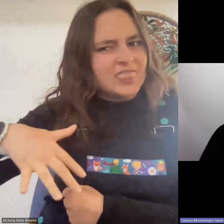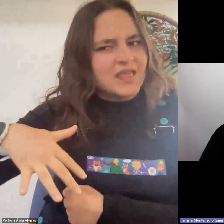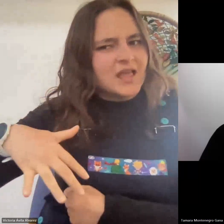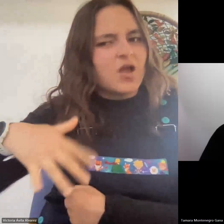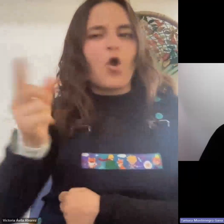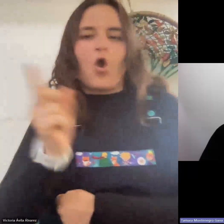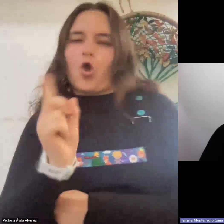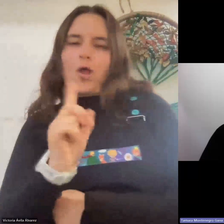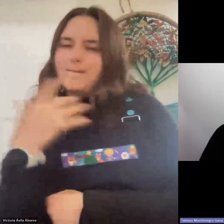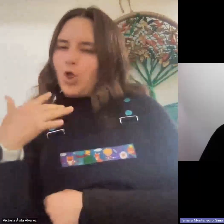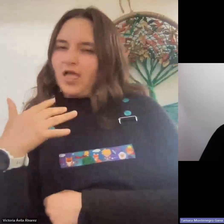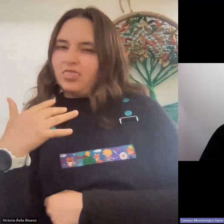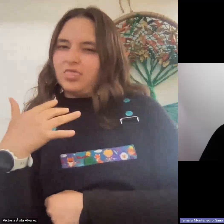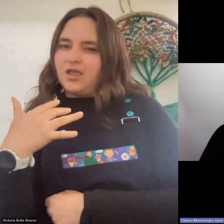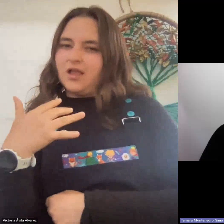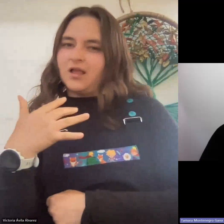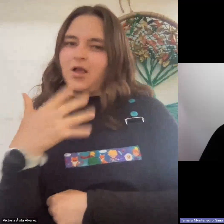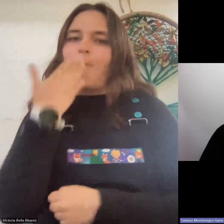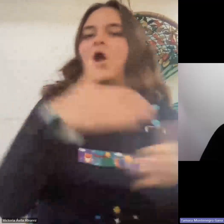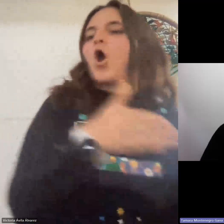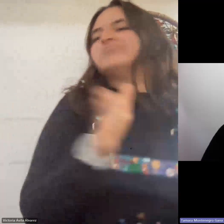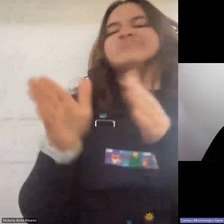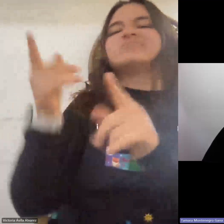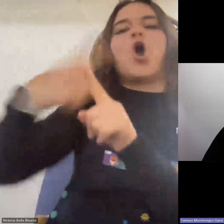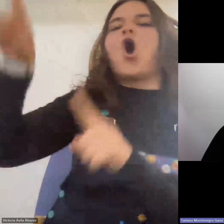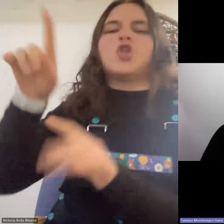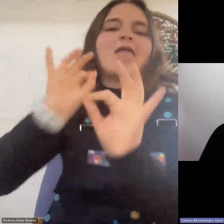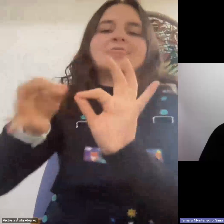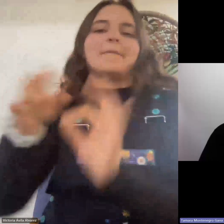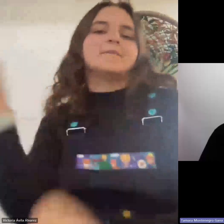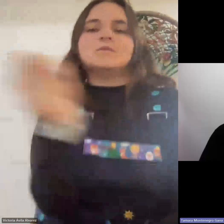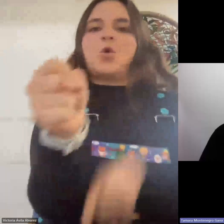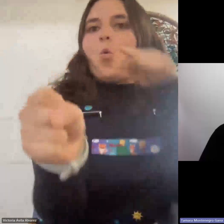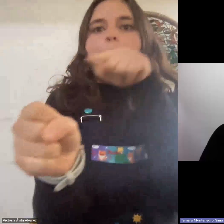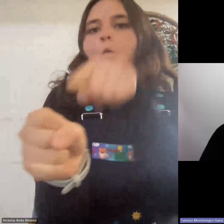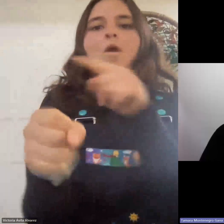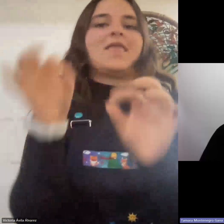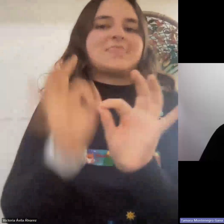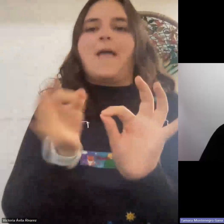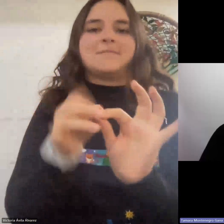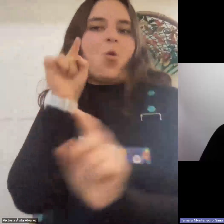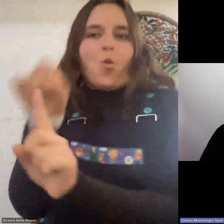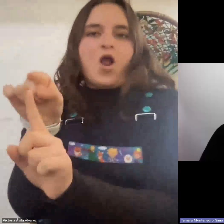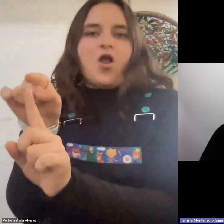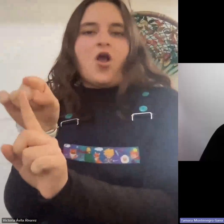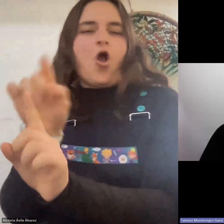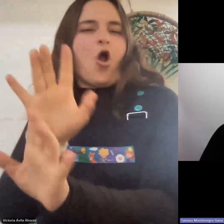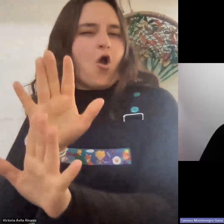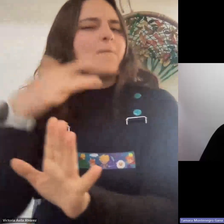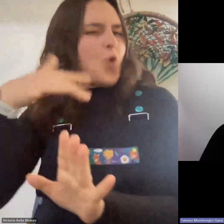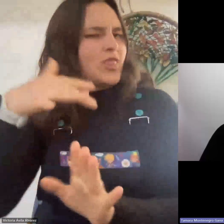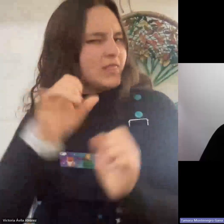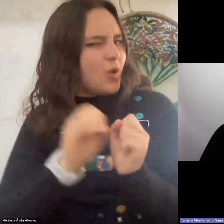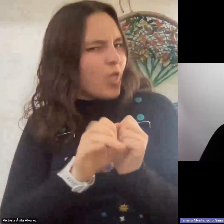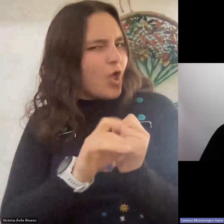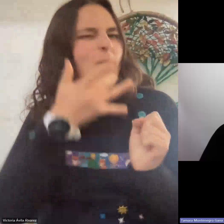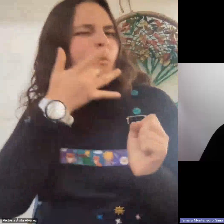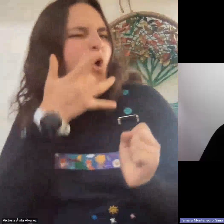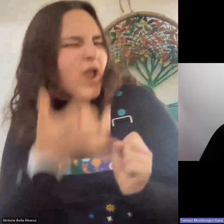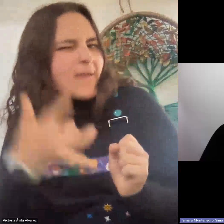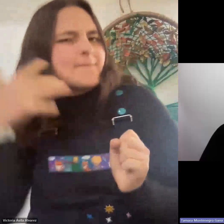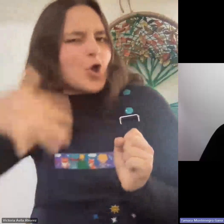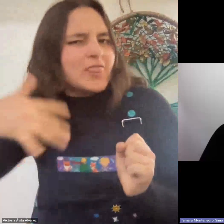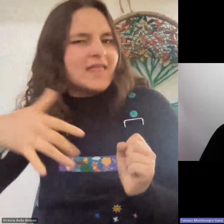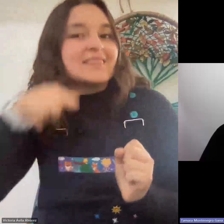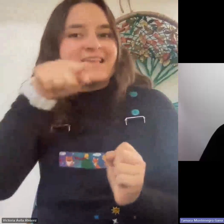coeducador, de que es muy importante que estén ahí. ¿Lo es? ¿No lo es? Porque solamente escogen un intérprete para que